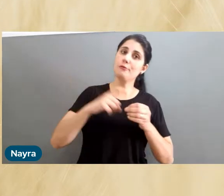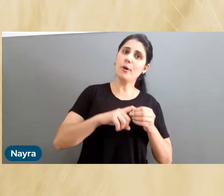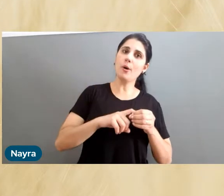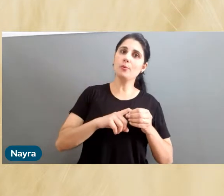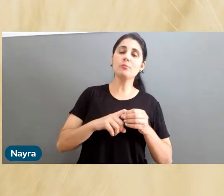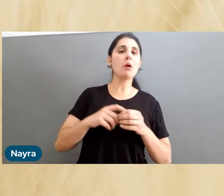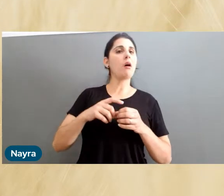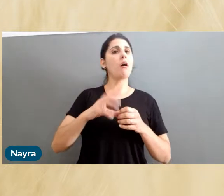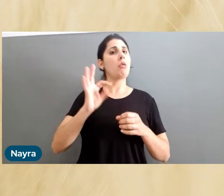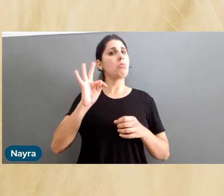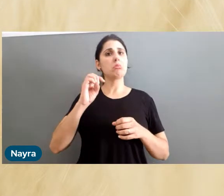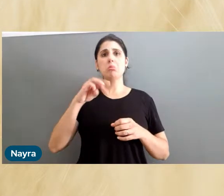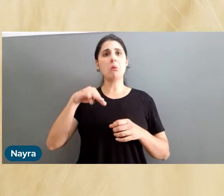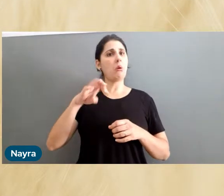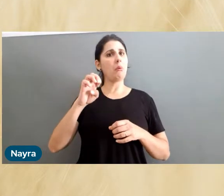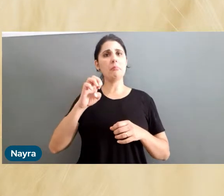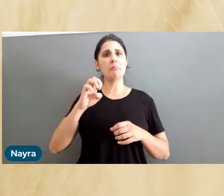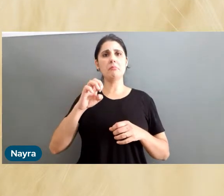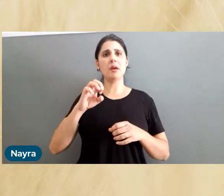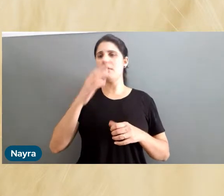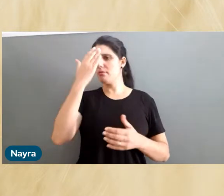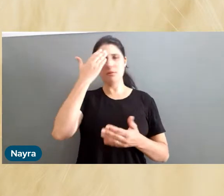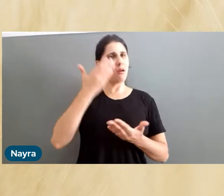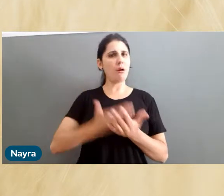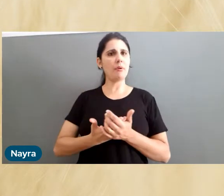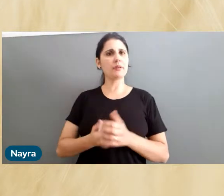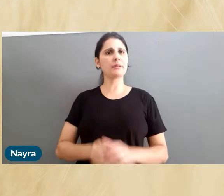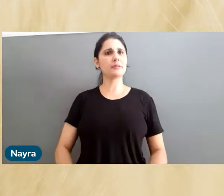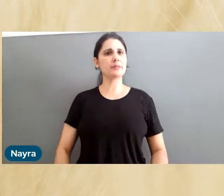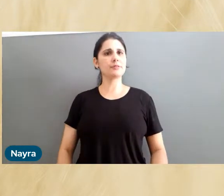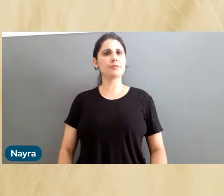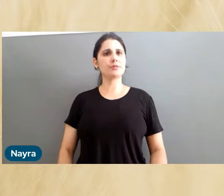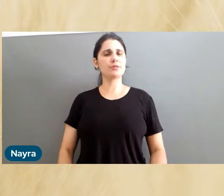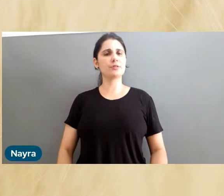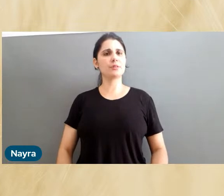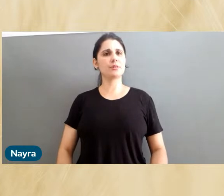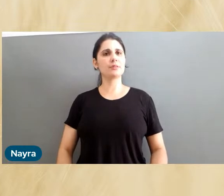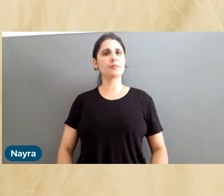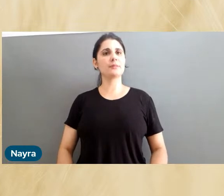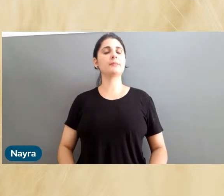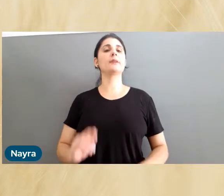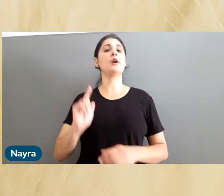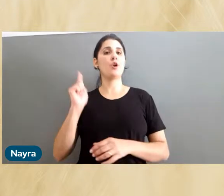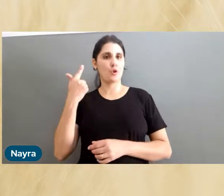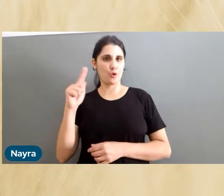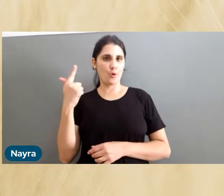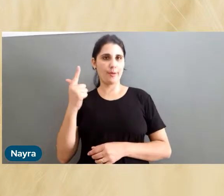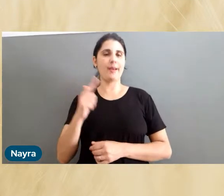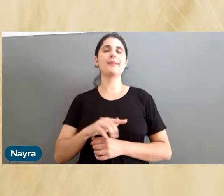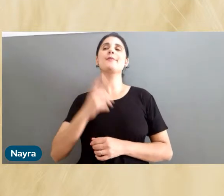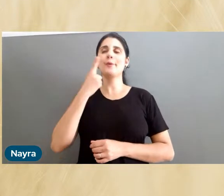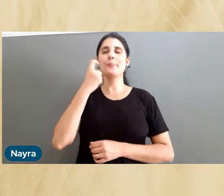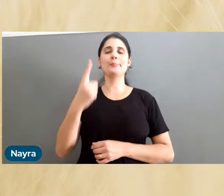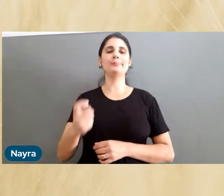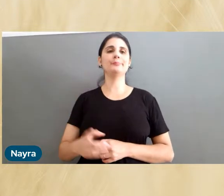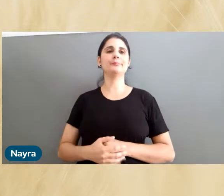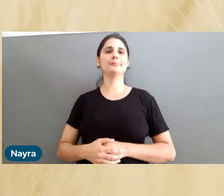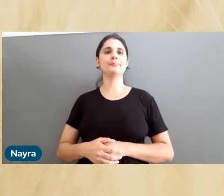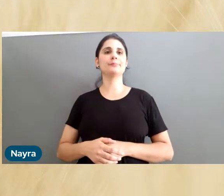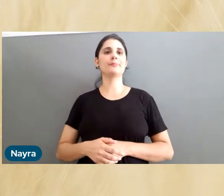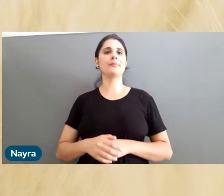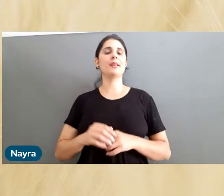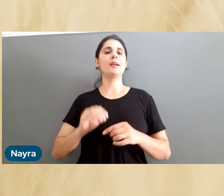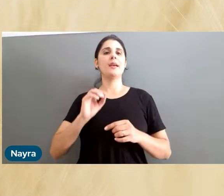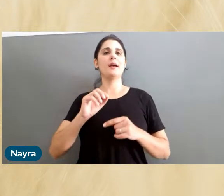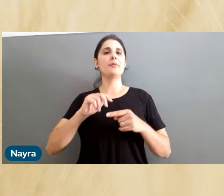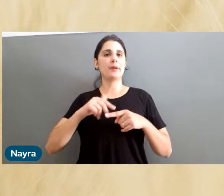e ainda exige condições. Lá em Goiás, no estado onde eu nasci, tem uma expressão que é muito curiosa, fala assim, pular o corguinho. É